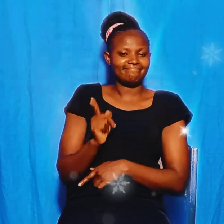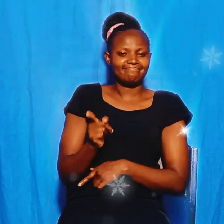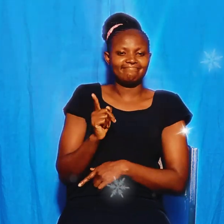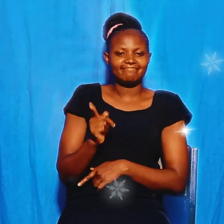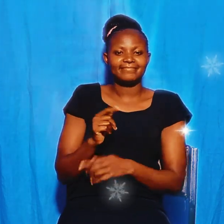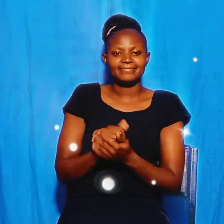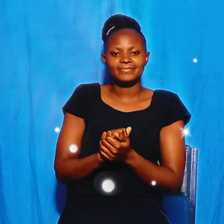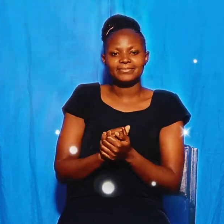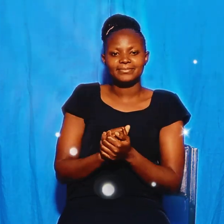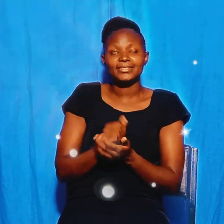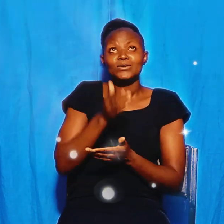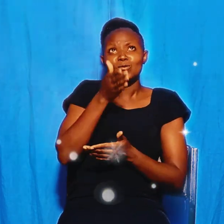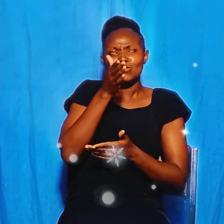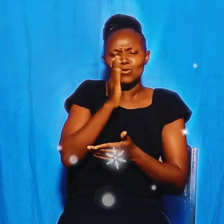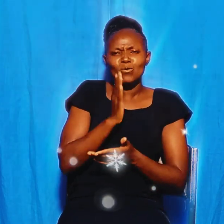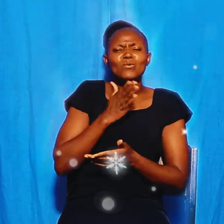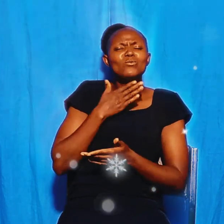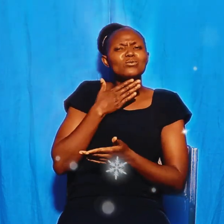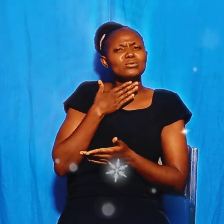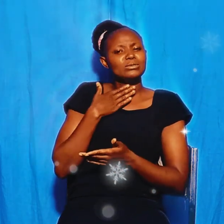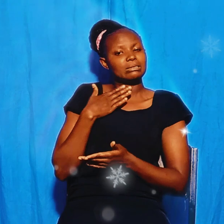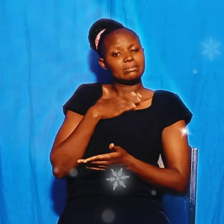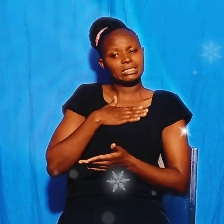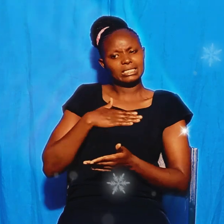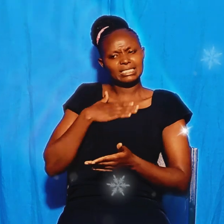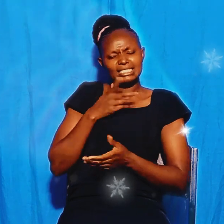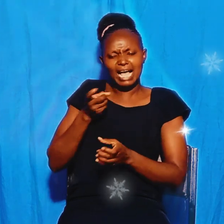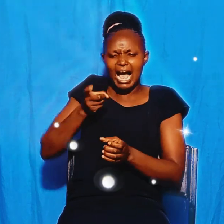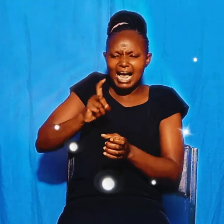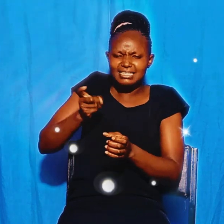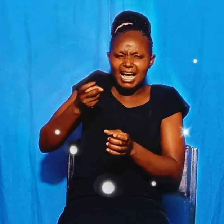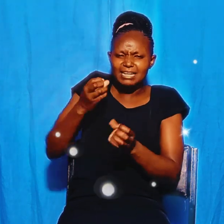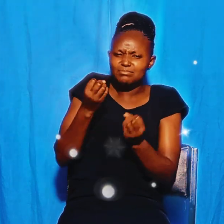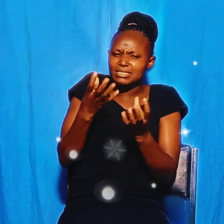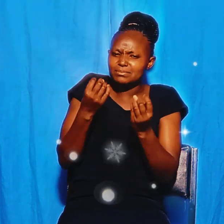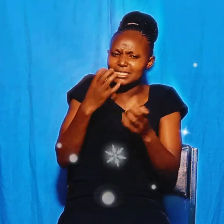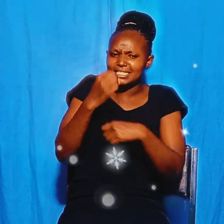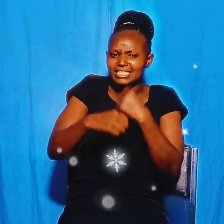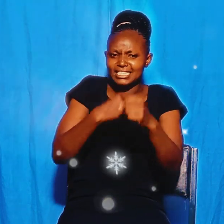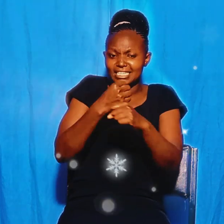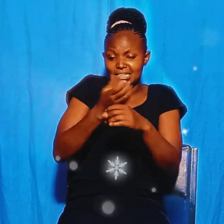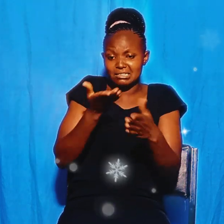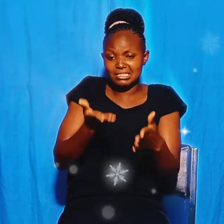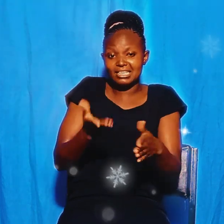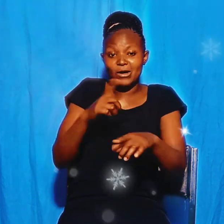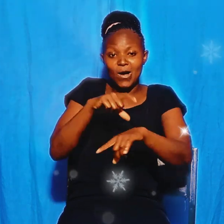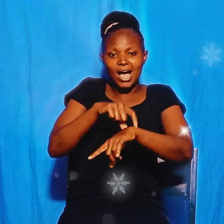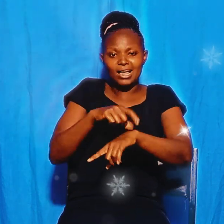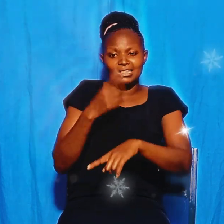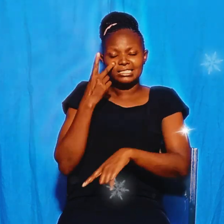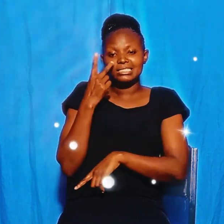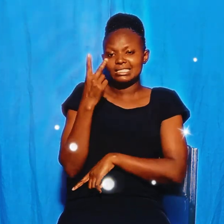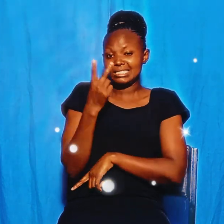ngaii nienda amathi mena miaka minge tuniani. Mwone yesu kuwe mwo